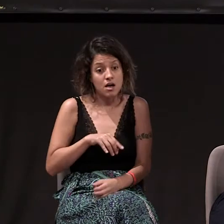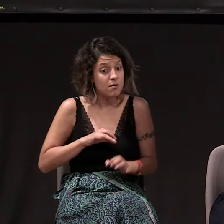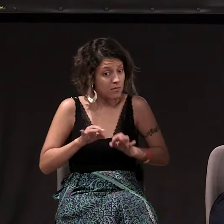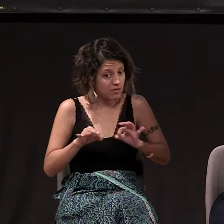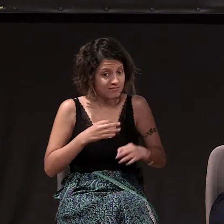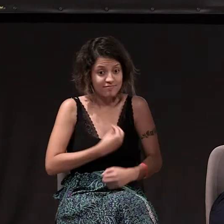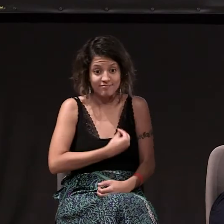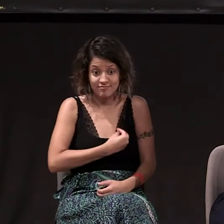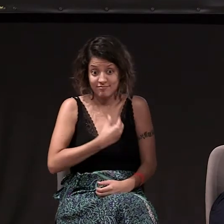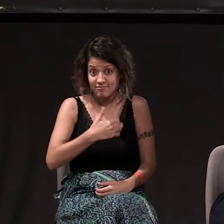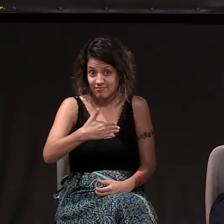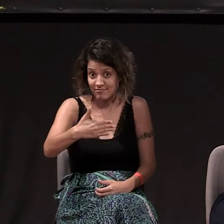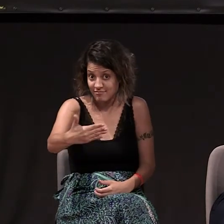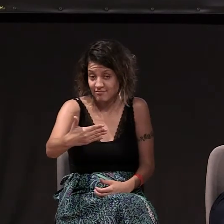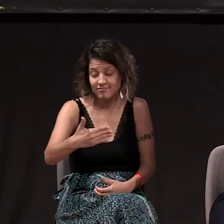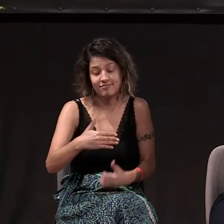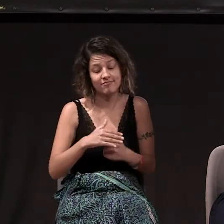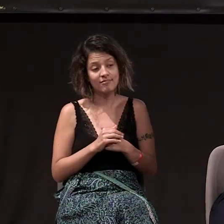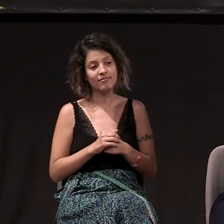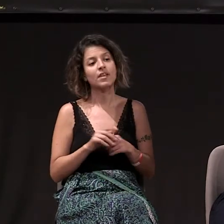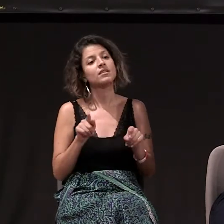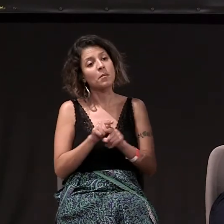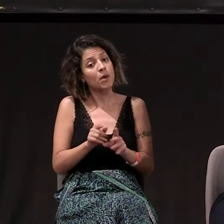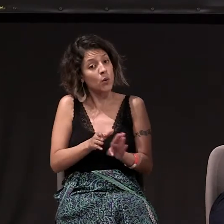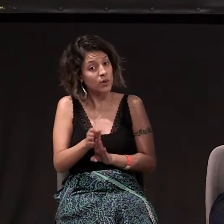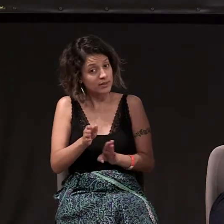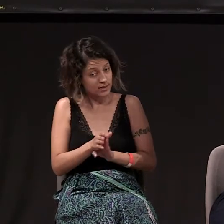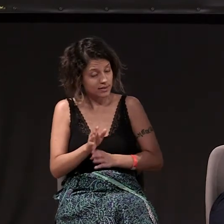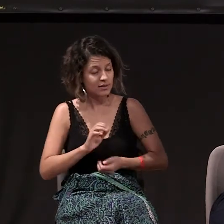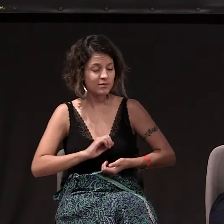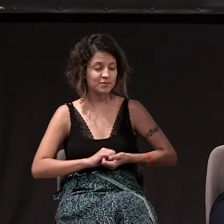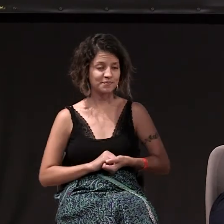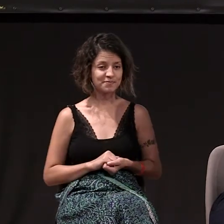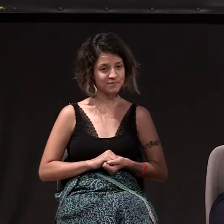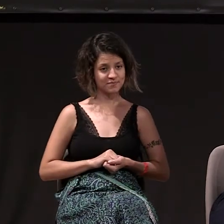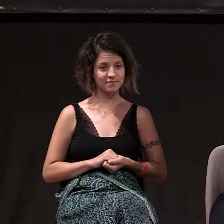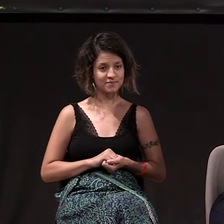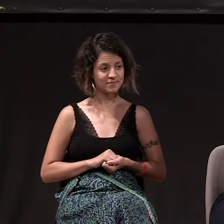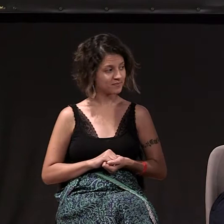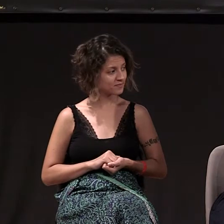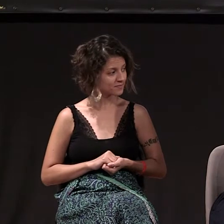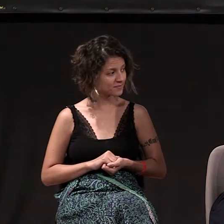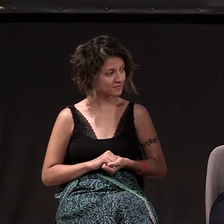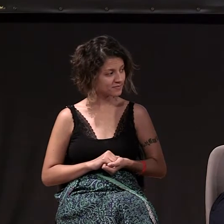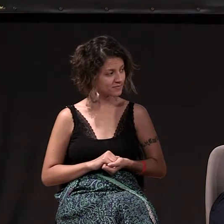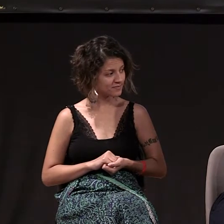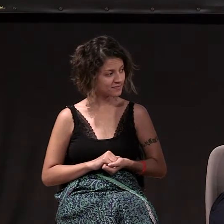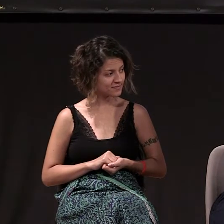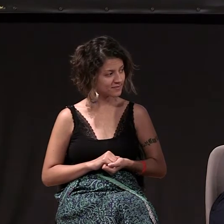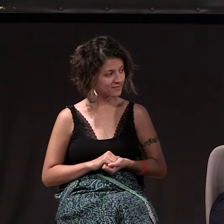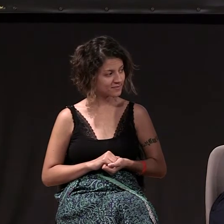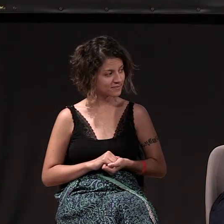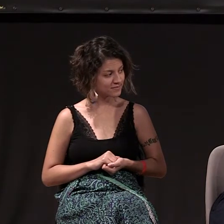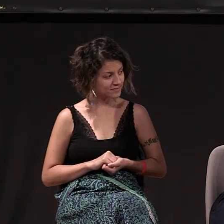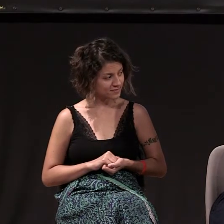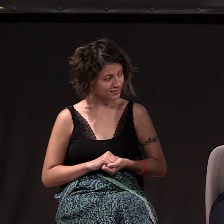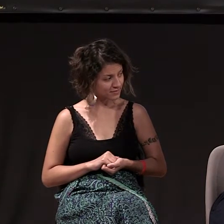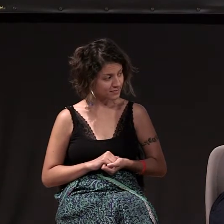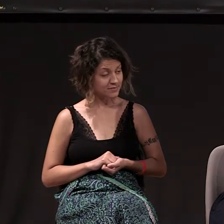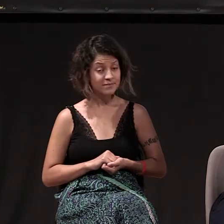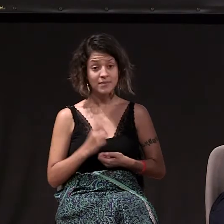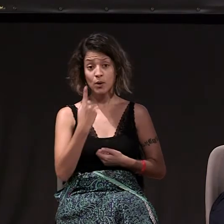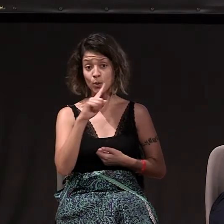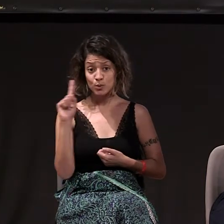vida e essa orientação. E aqui também, todos têm junto, né, a última pessoa,